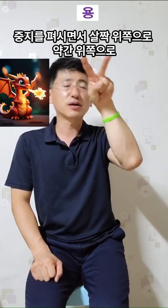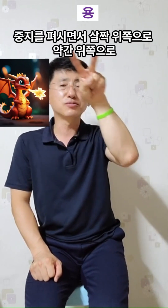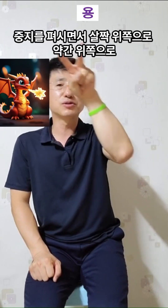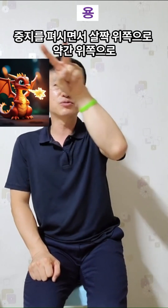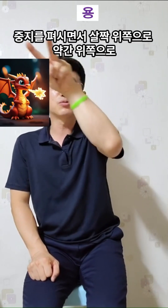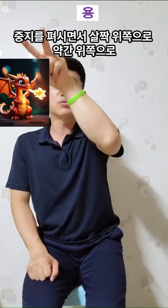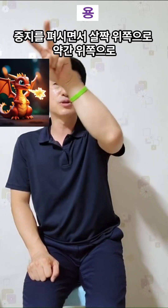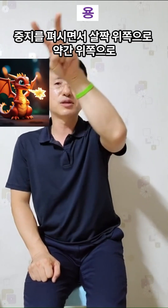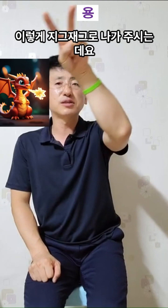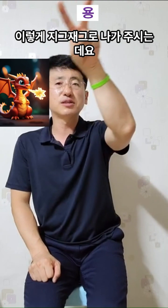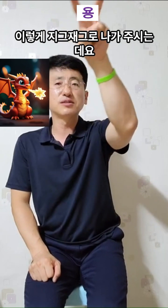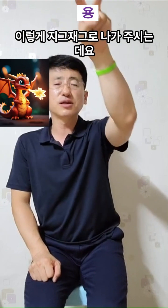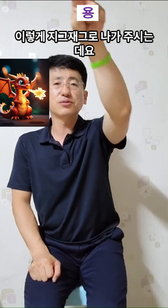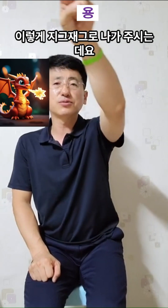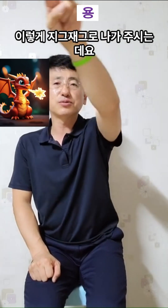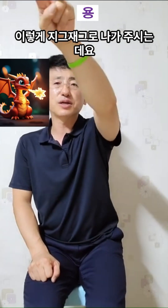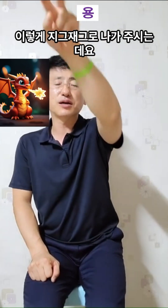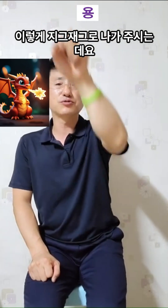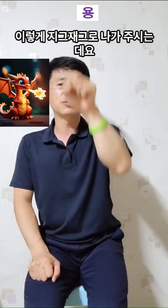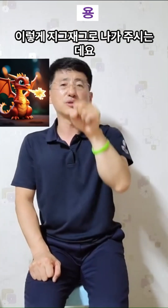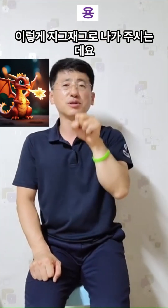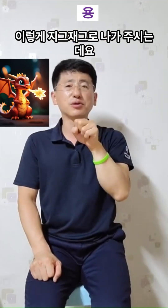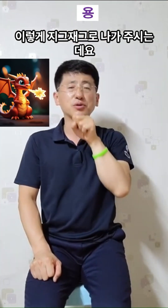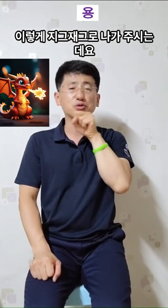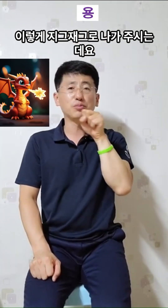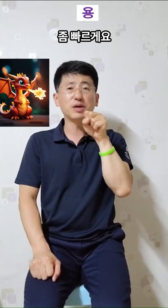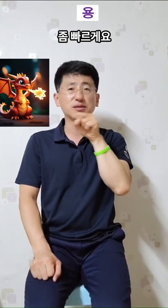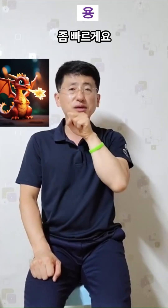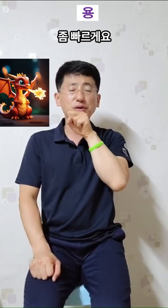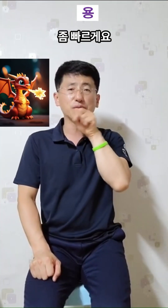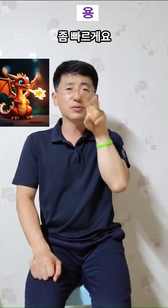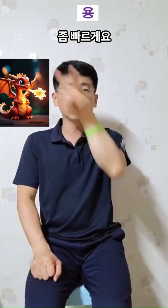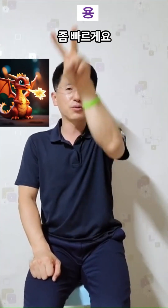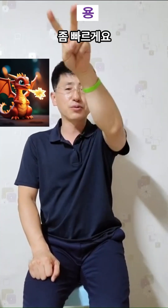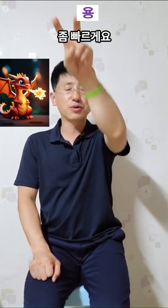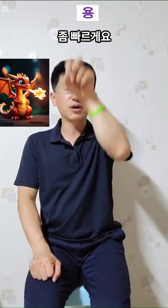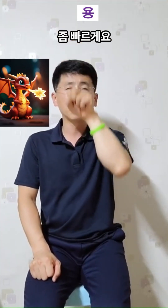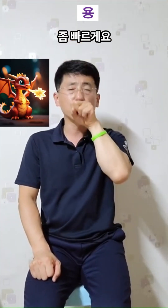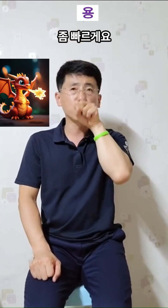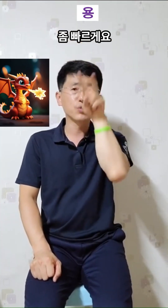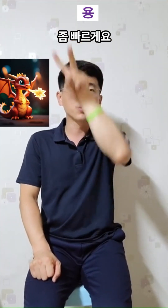약간 위쪽으로 이렇게 지그재그로 나가주시면 돼요. 좀 빠르게요. 용.